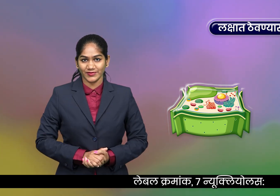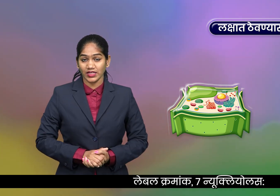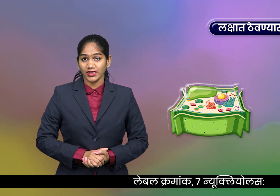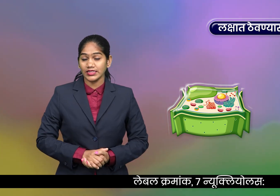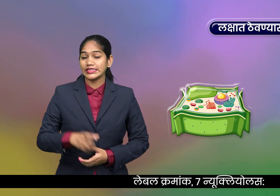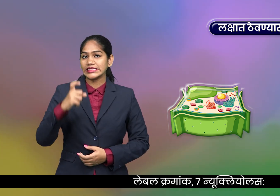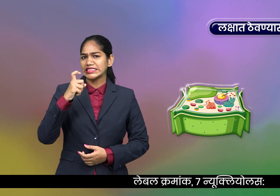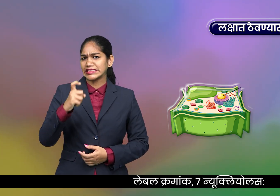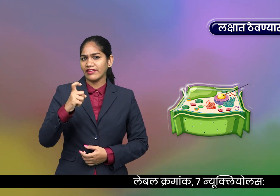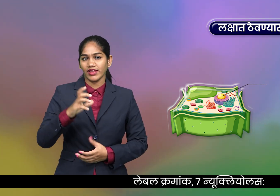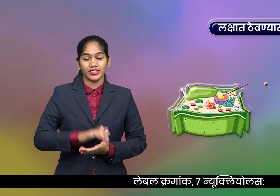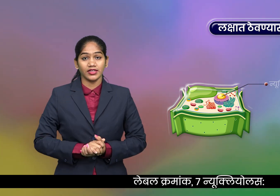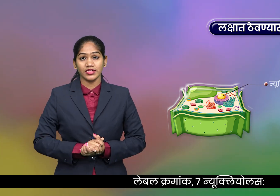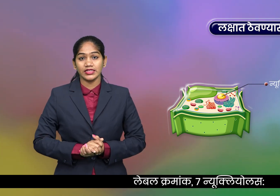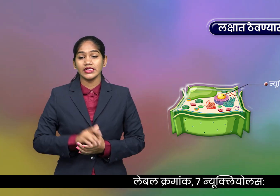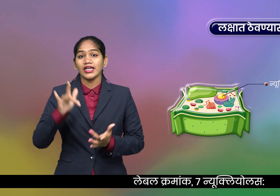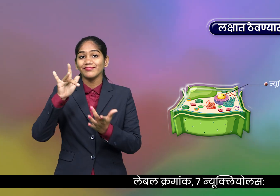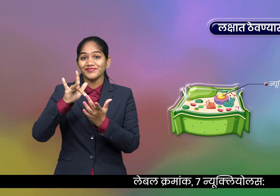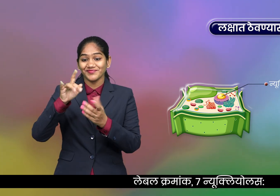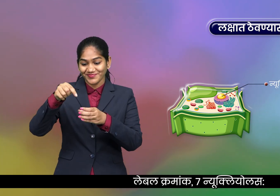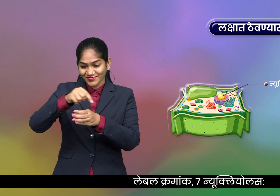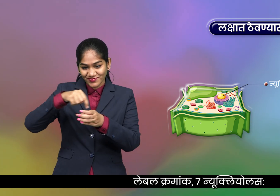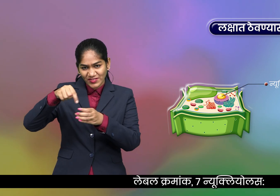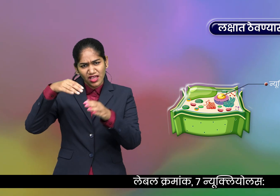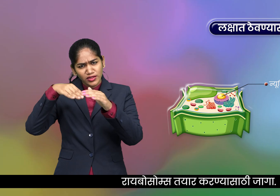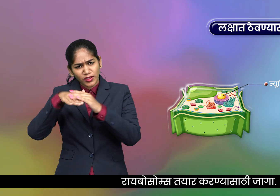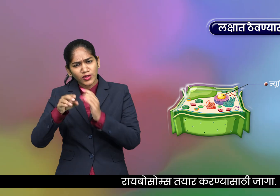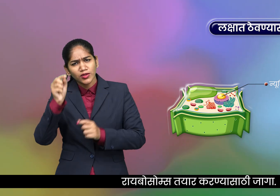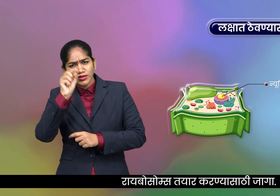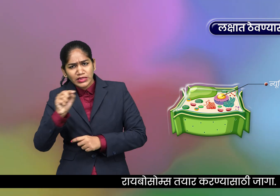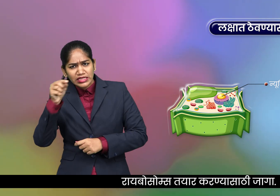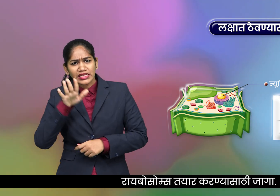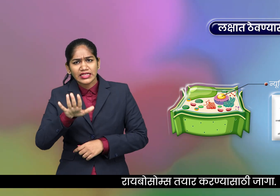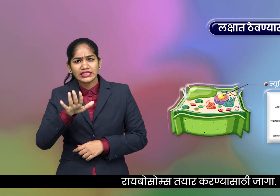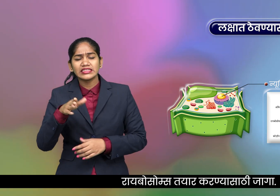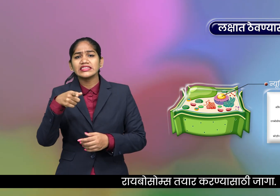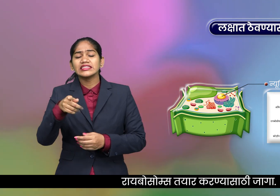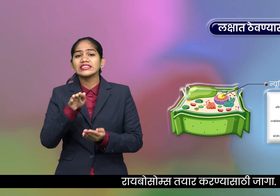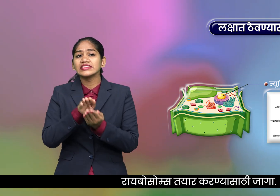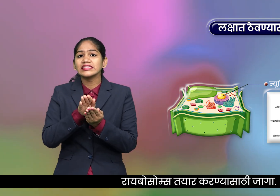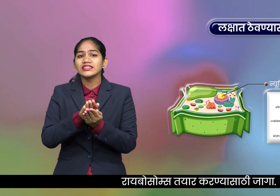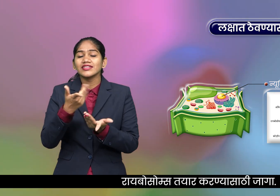लेबल क्रमांक 7, न्यूक्लियोलोस. रायबोसोम तयार करण्यासाठी जागा.